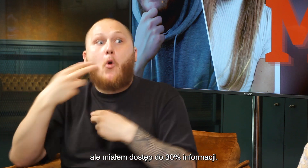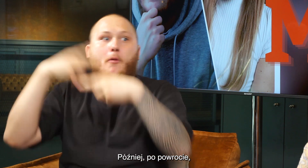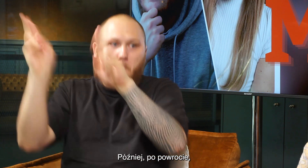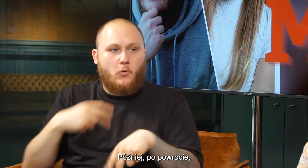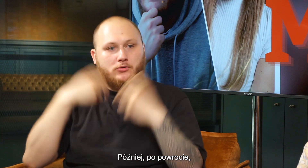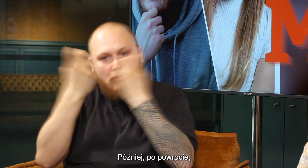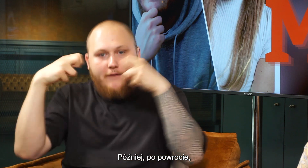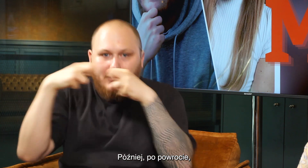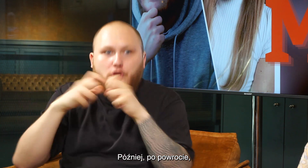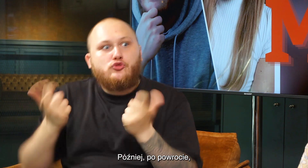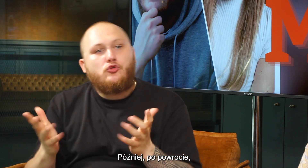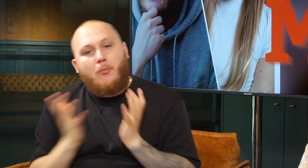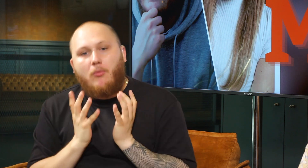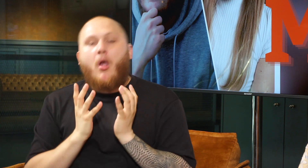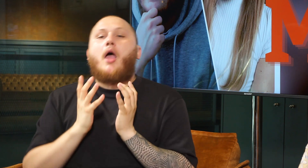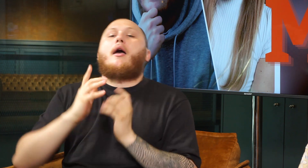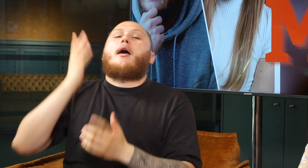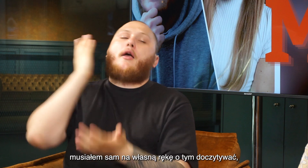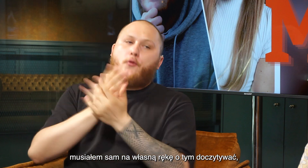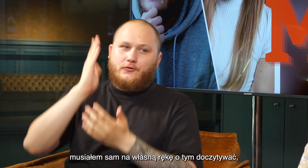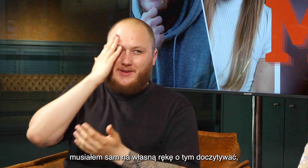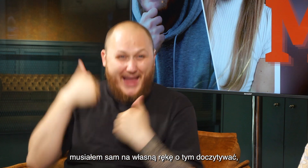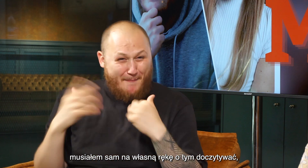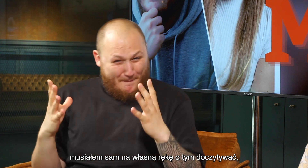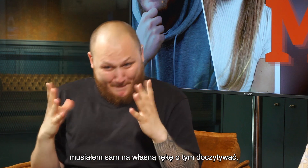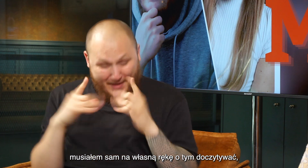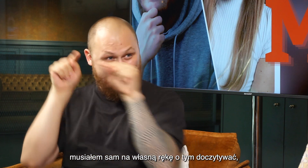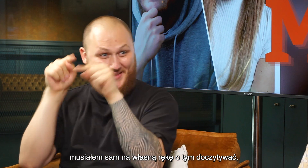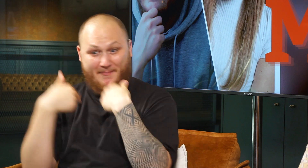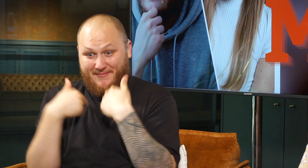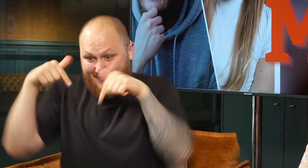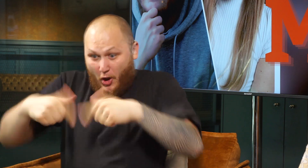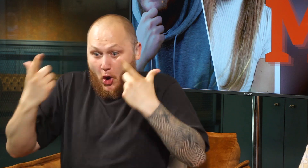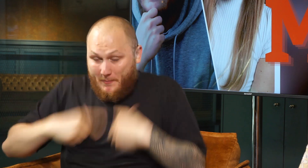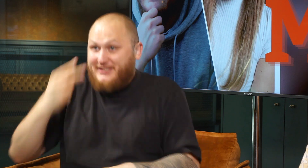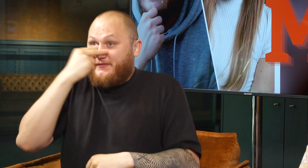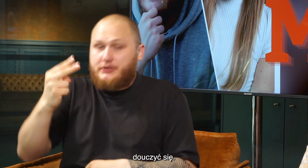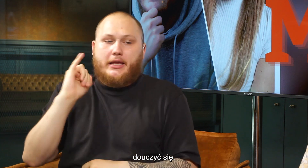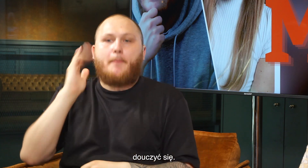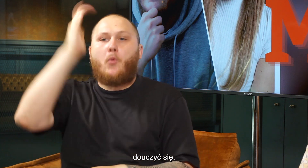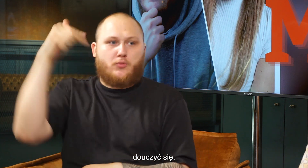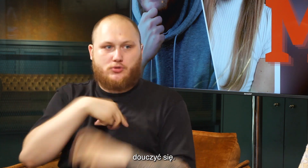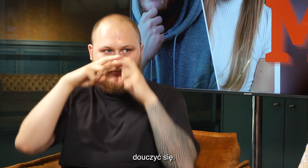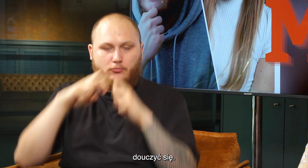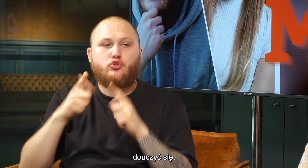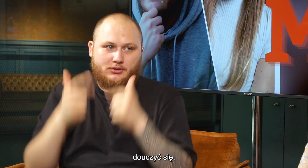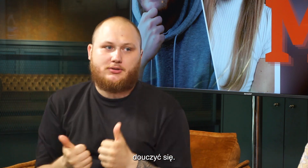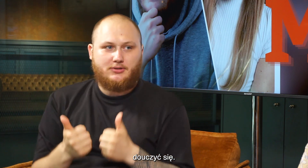do 30% powiedzmy informacji. Później po powrocie dopiero musiałem sam na własną rękę o tym doczytywać, douczyć